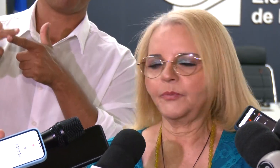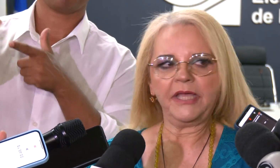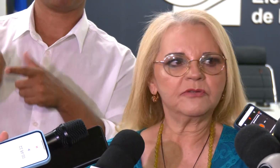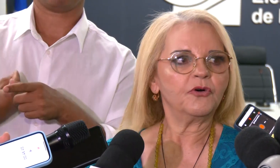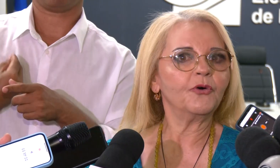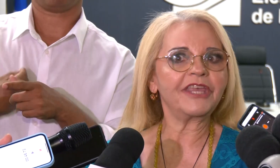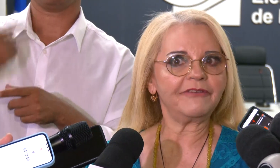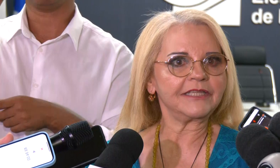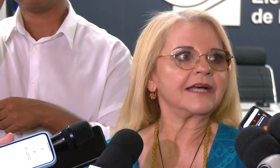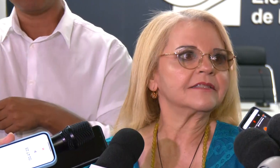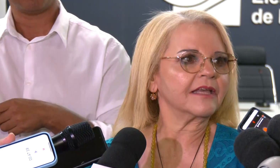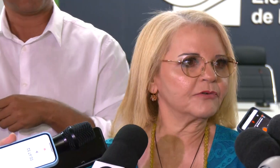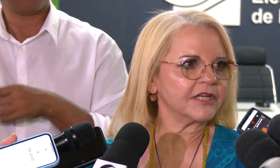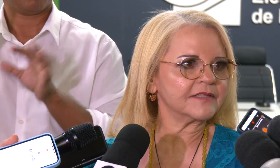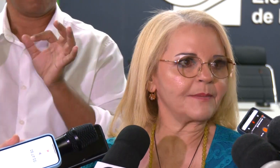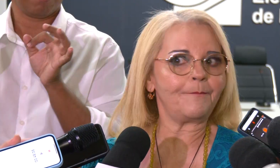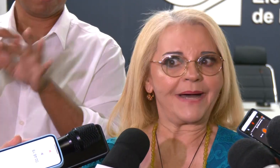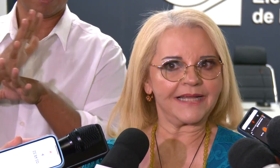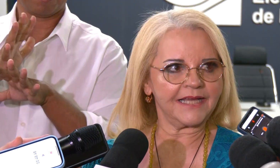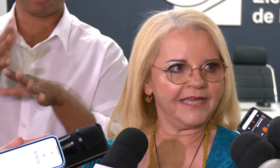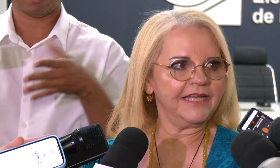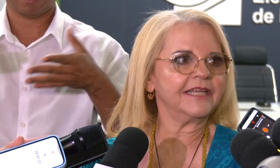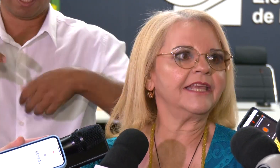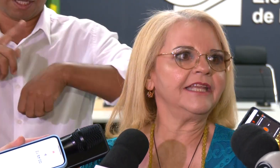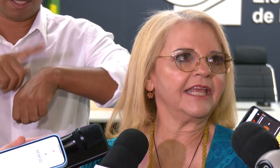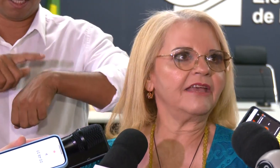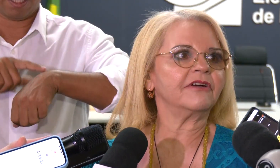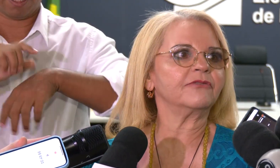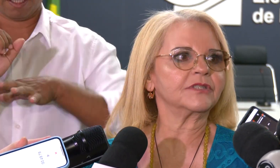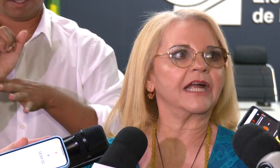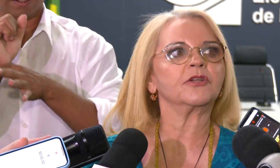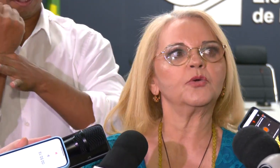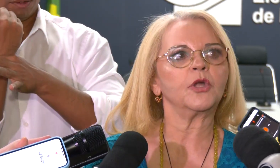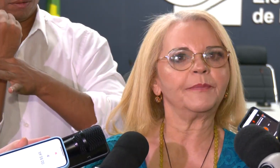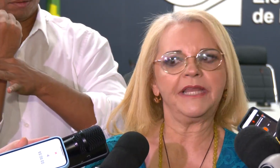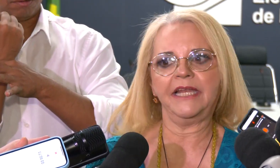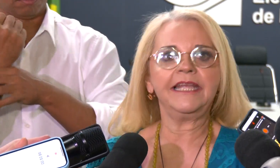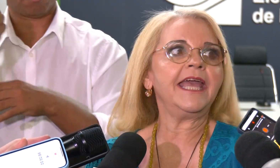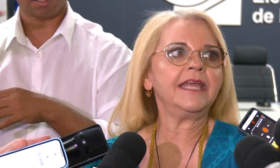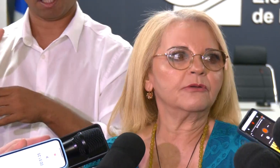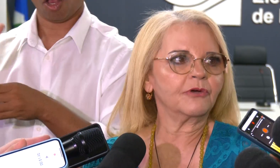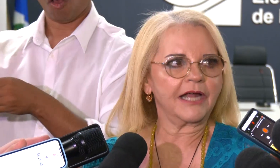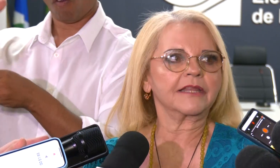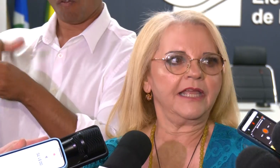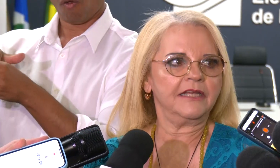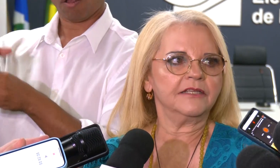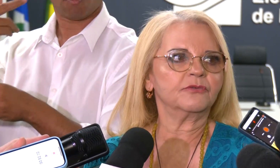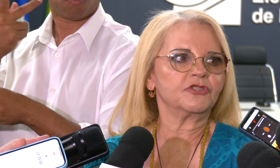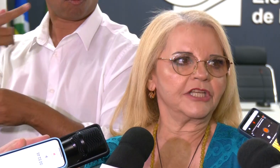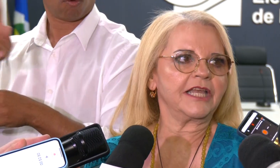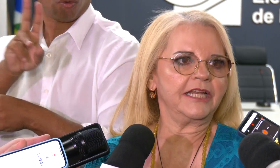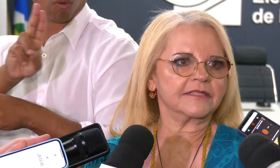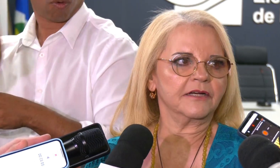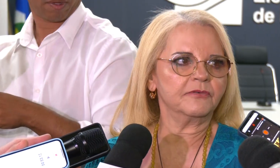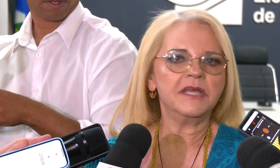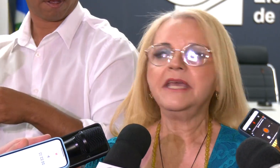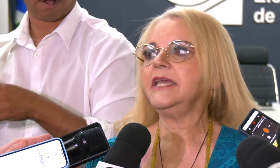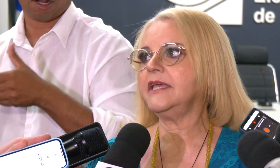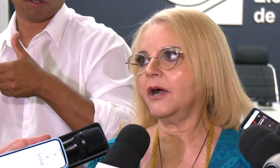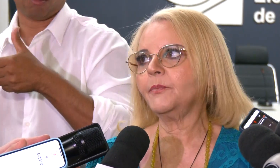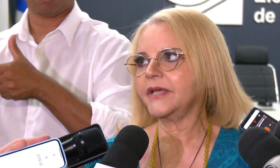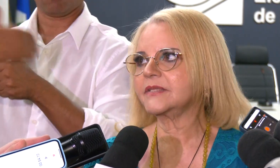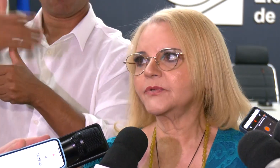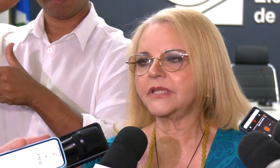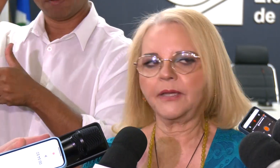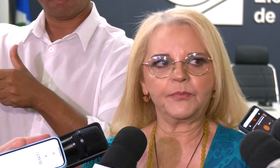exato momento o que vai dar segurança para ele que ninguém vai votar no nome dele em lugar dele no dia da eleição